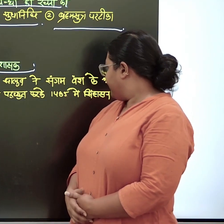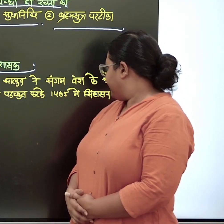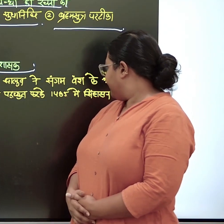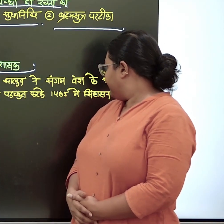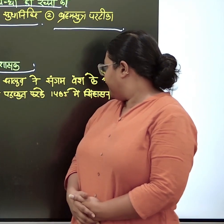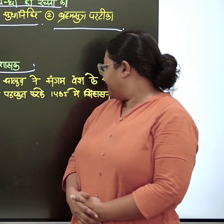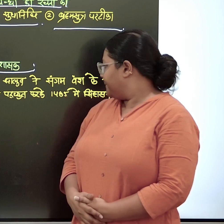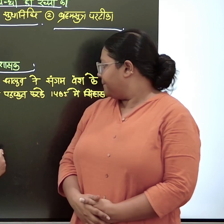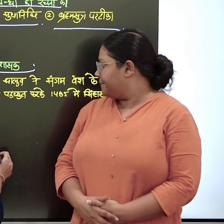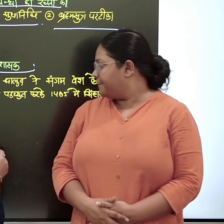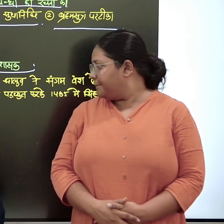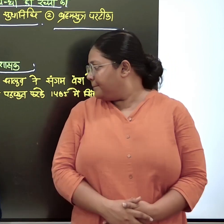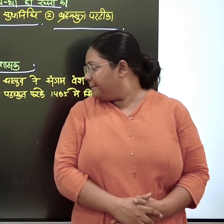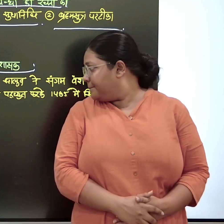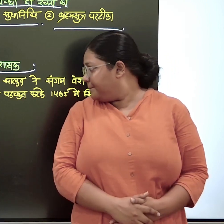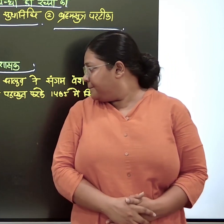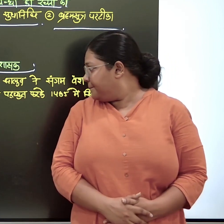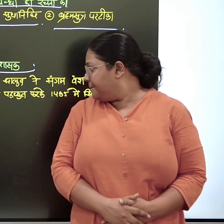सुलूव राजवंश,